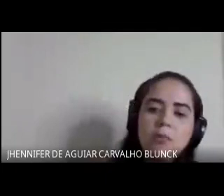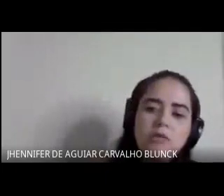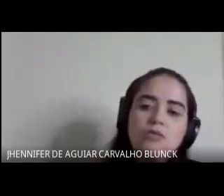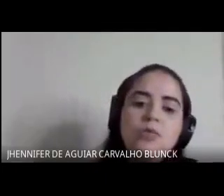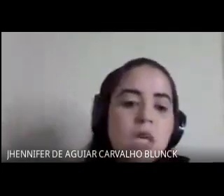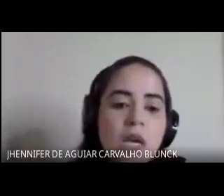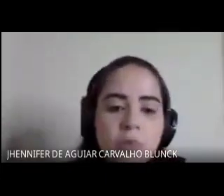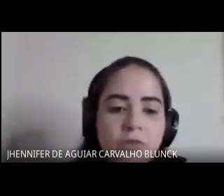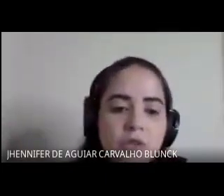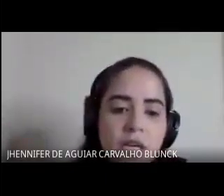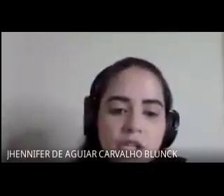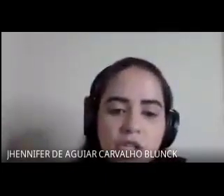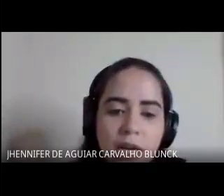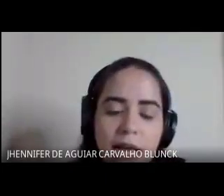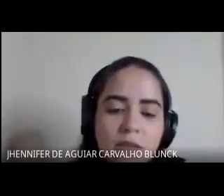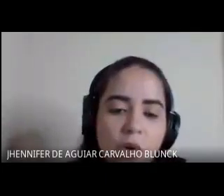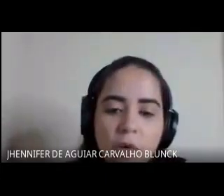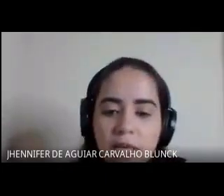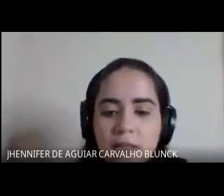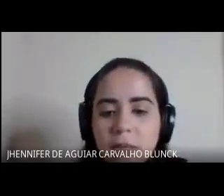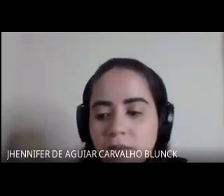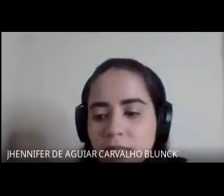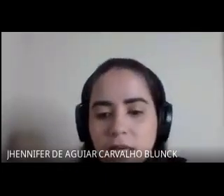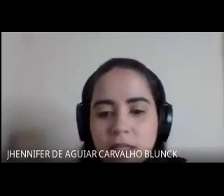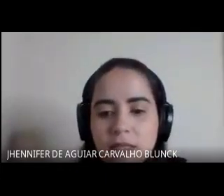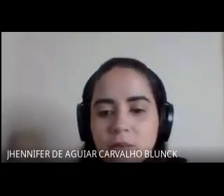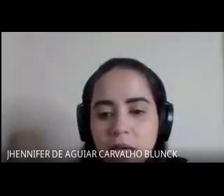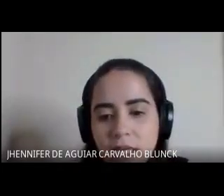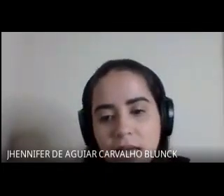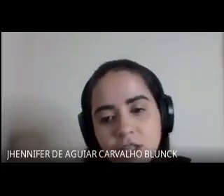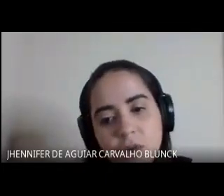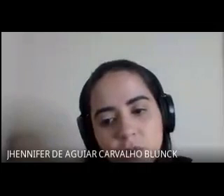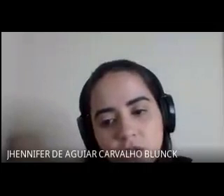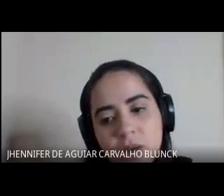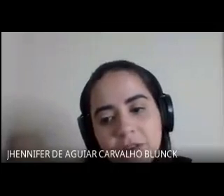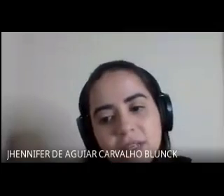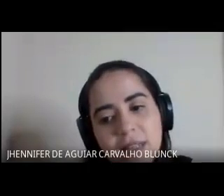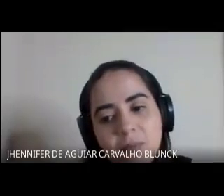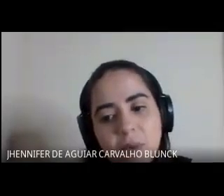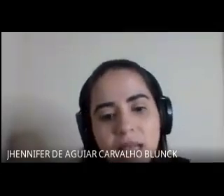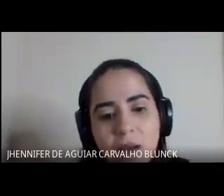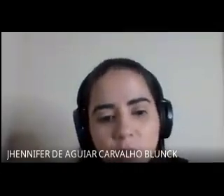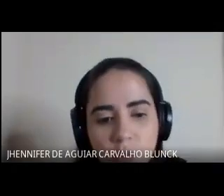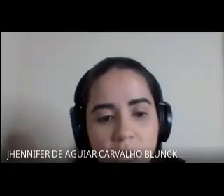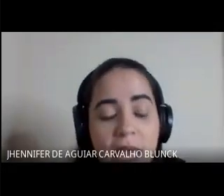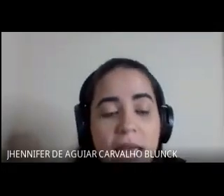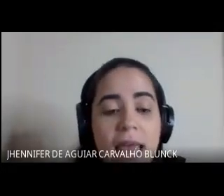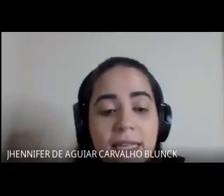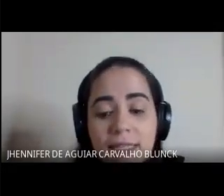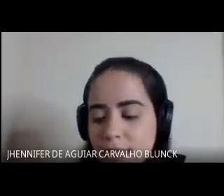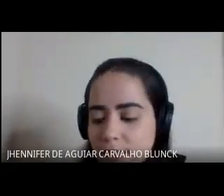para surdos, e professor regente de classe com conhecimento acerca da singularidade linguística manifestada pelos